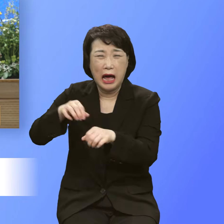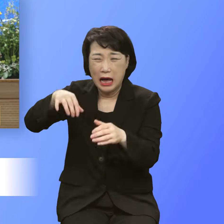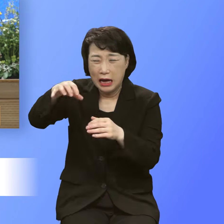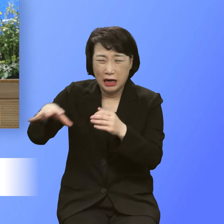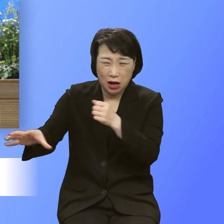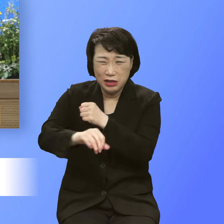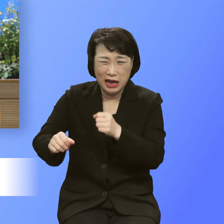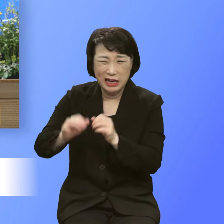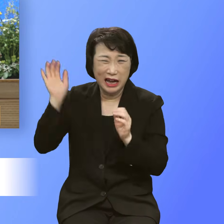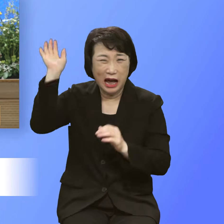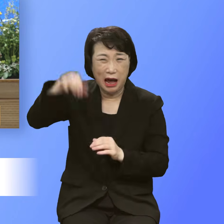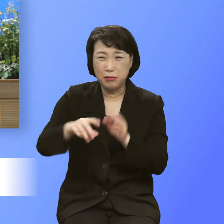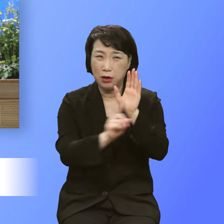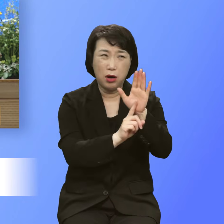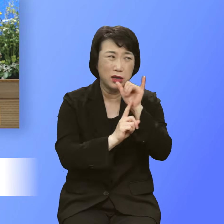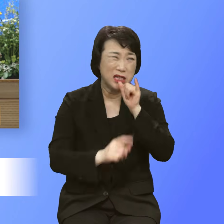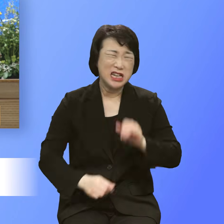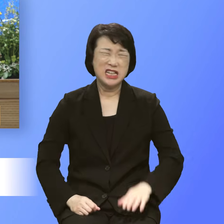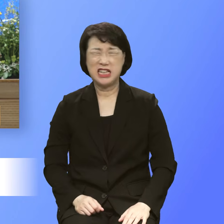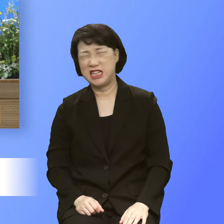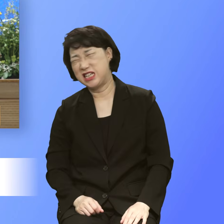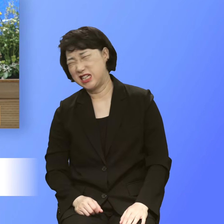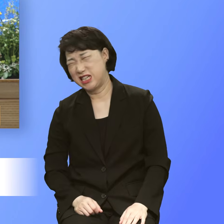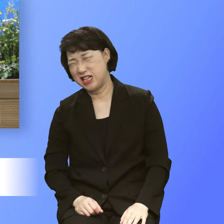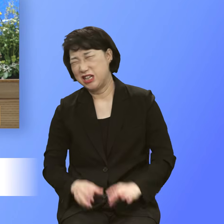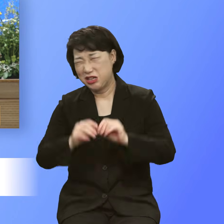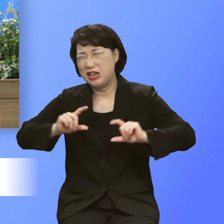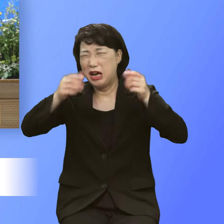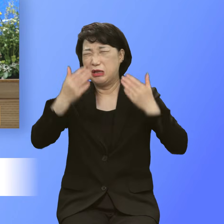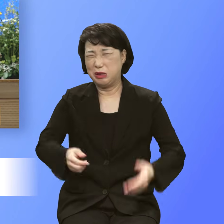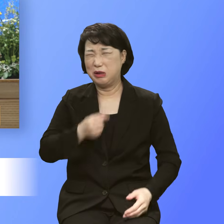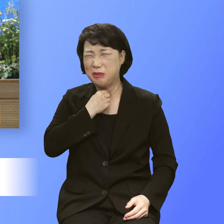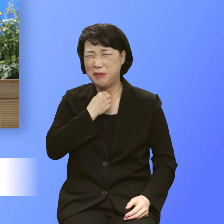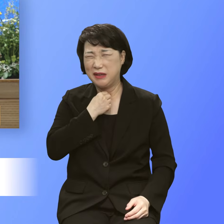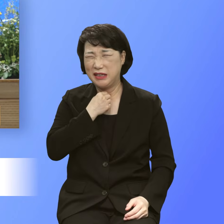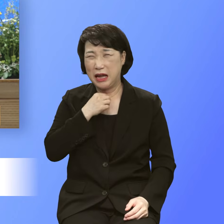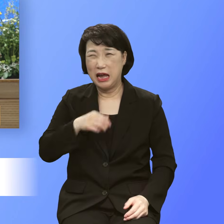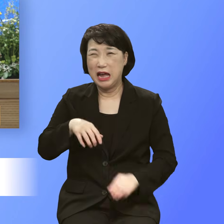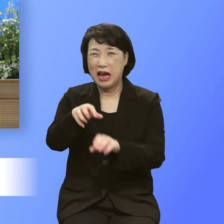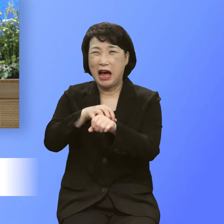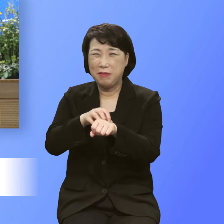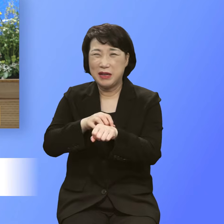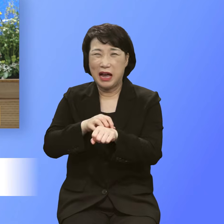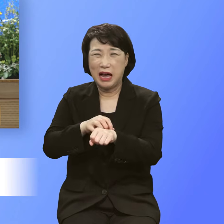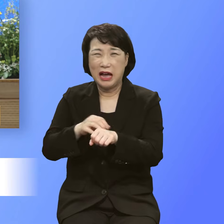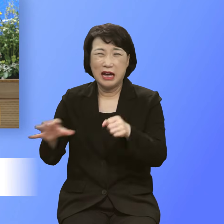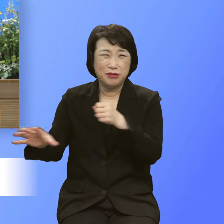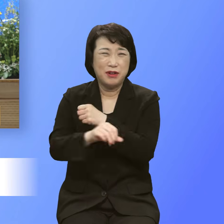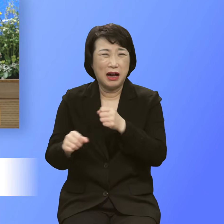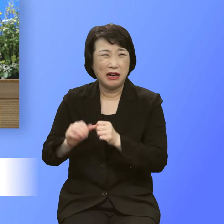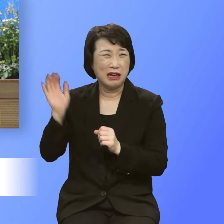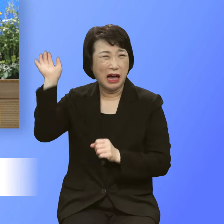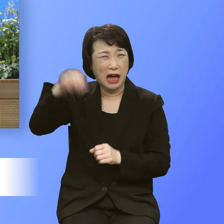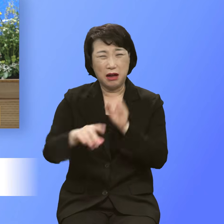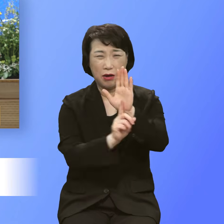아이 답답해 진짜. 내일 좀 쉴라 했더니 무슨 감자를 캐야, 감자를 캐기는